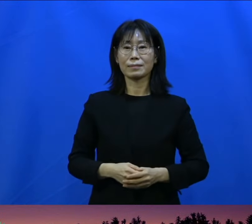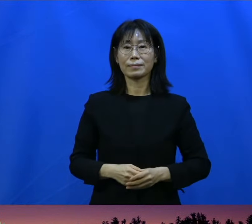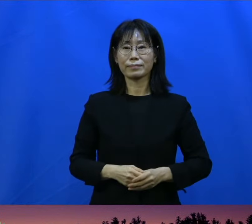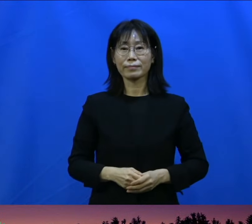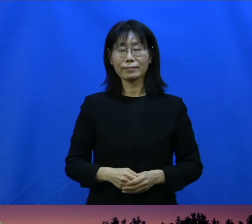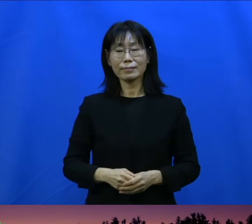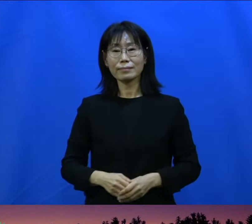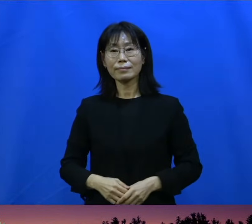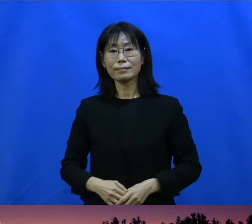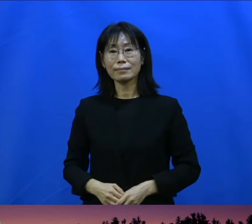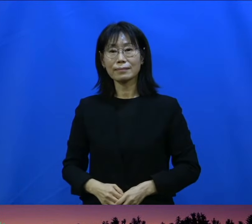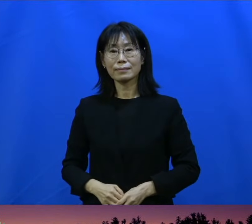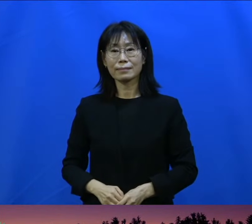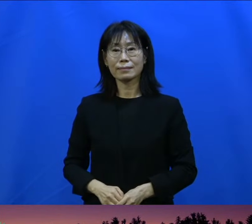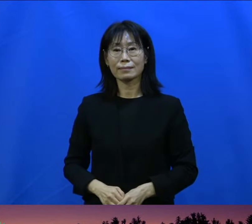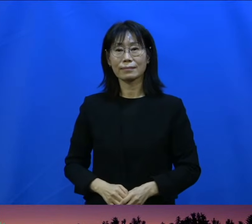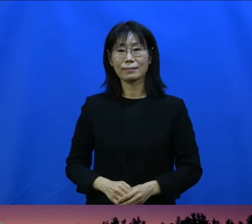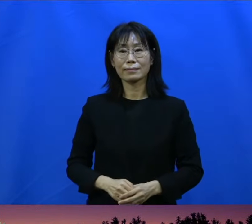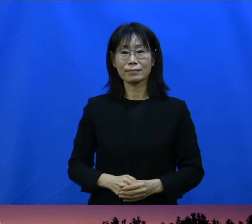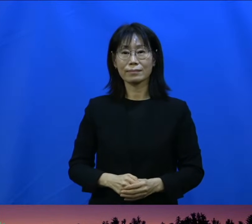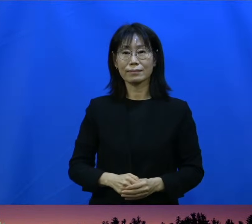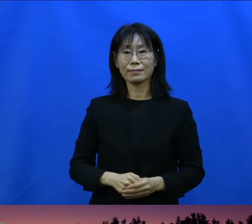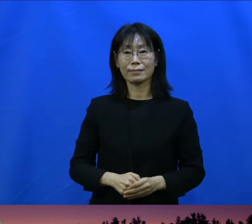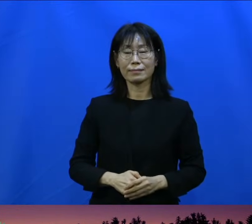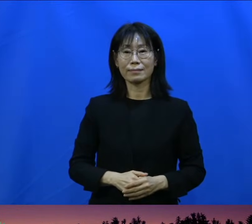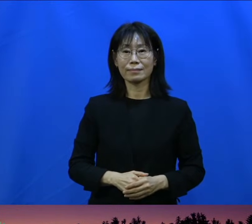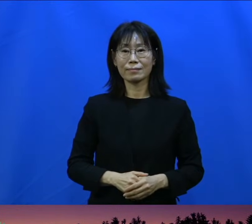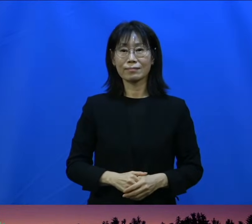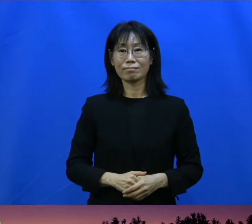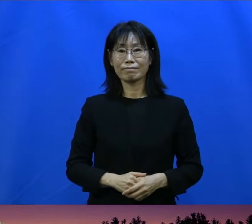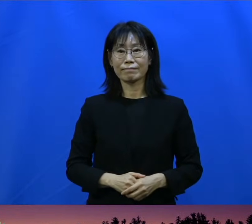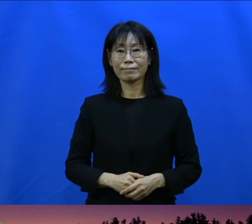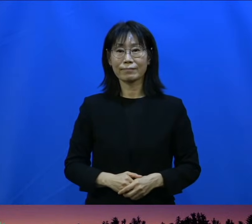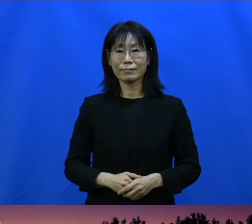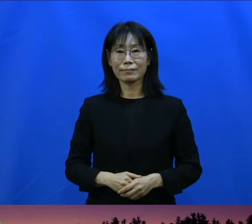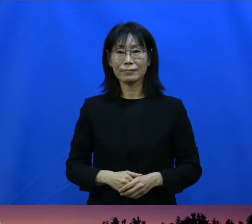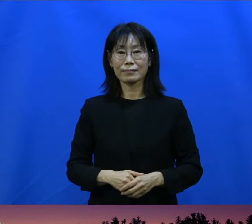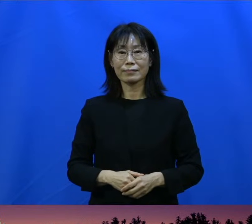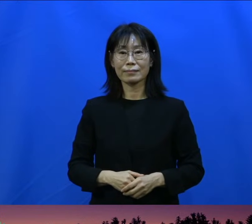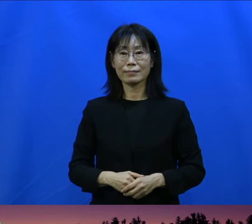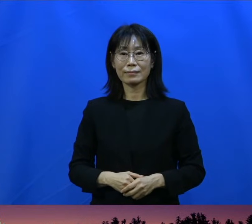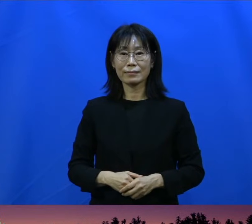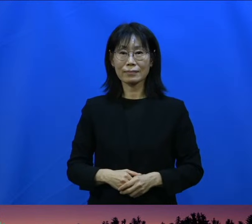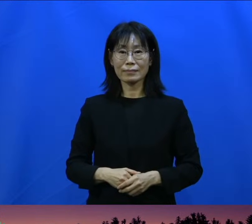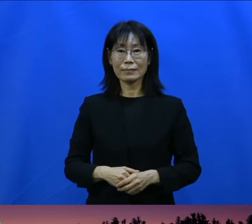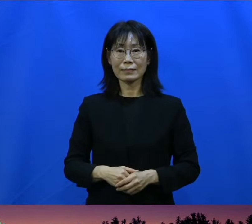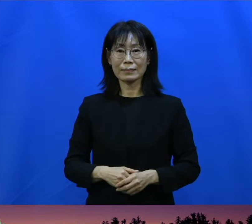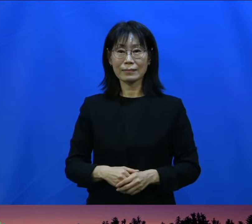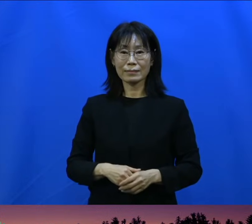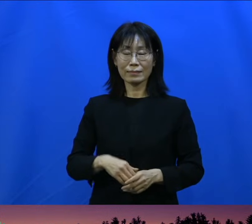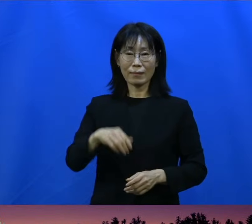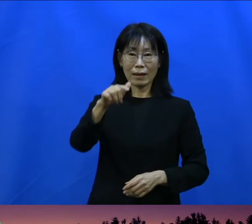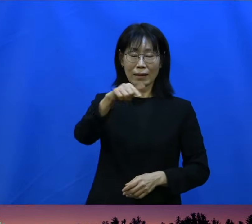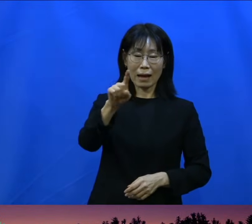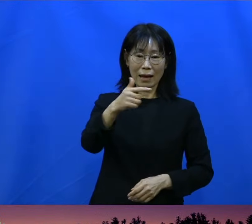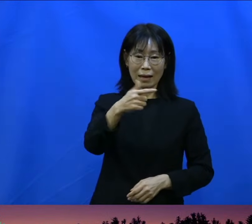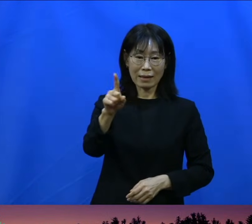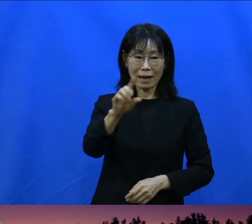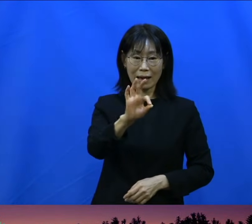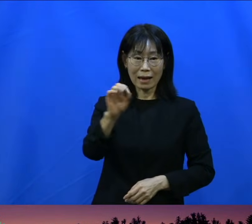미디안 땅에 들어가서 그 백성들과 그 백성들 가나안 땅에 7족속을 멸하라고 했어요. 진멸하라는 거.